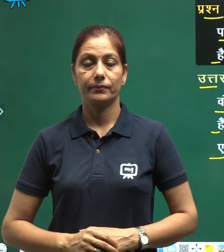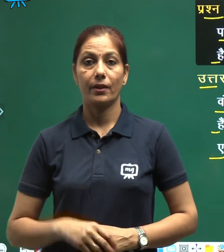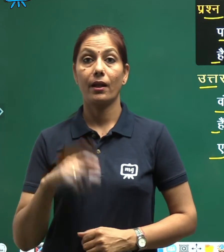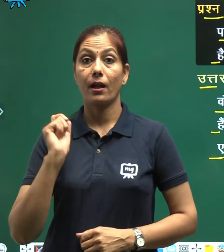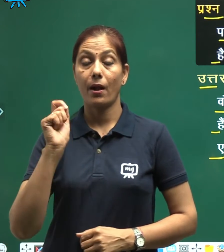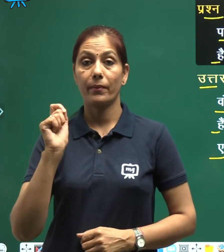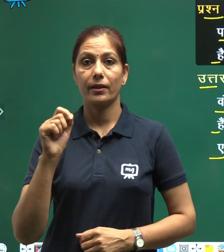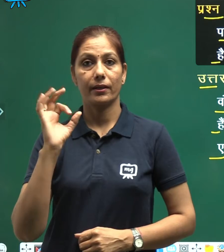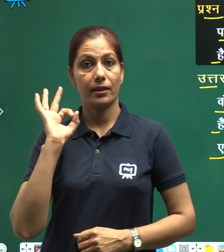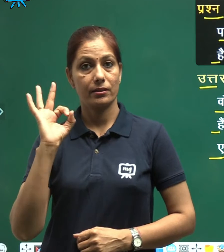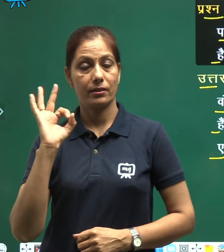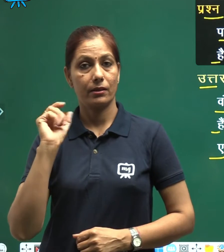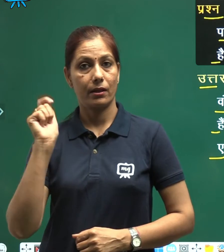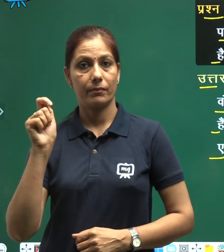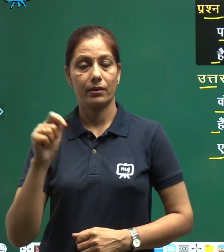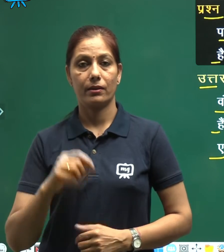कर्तव्यनिष्ठ